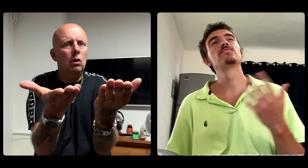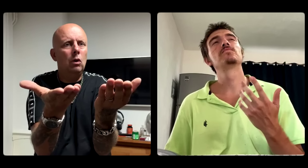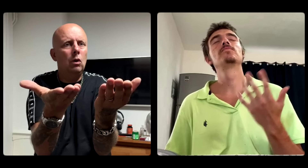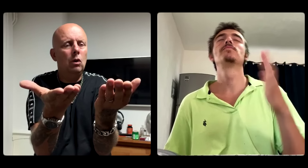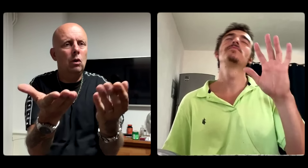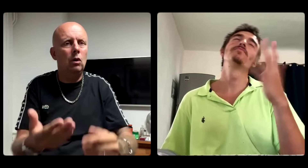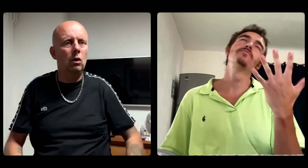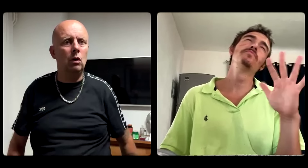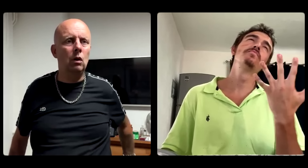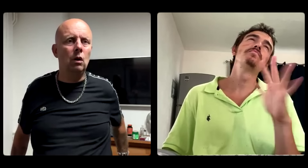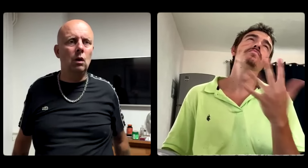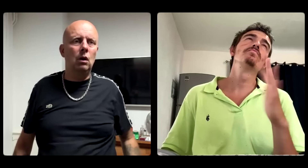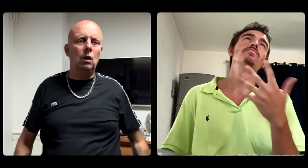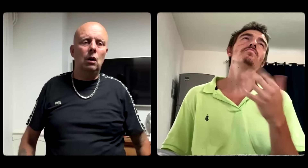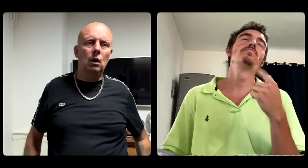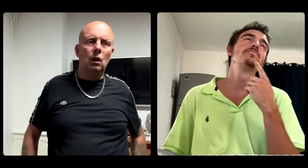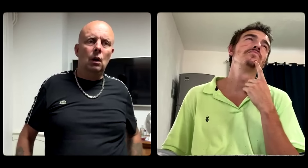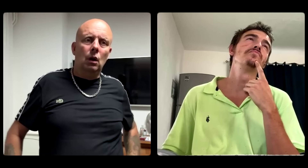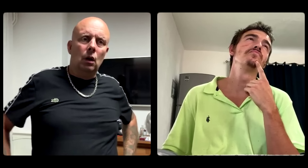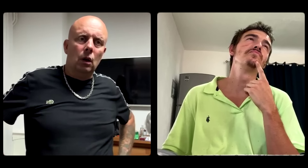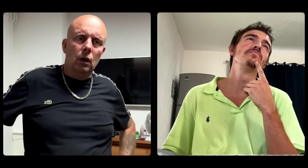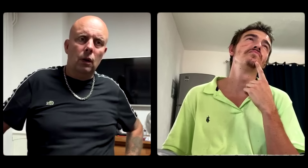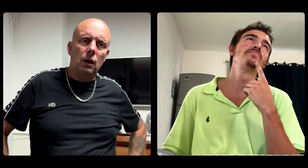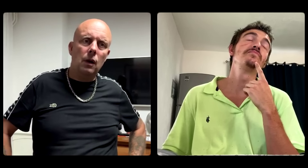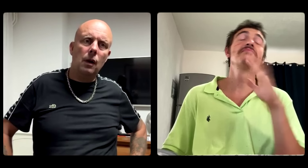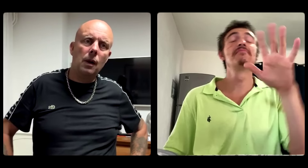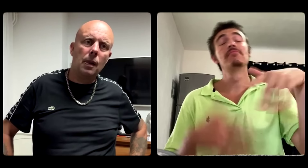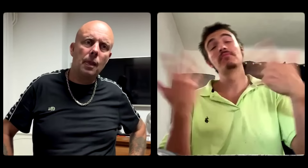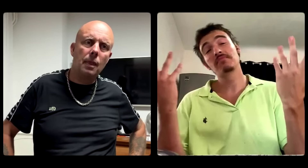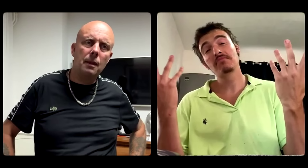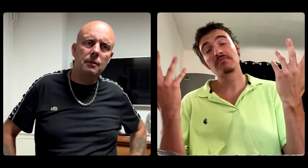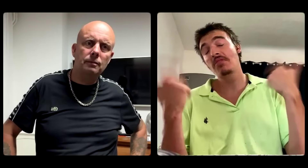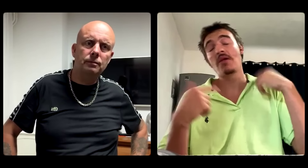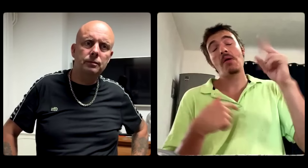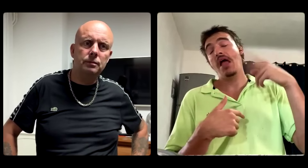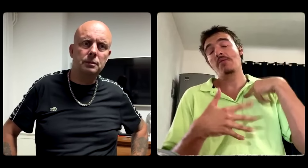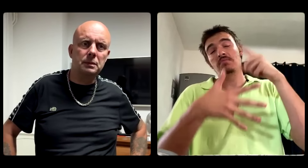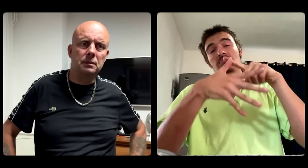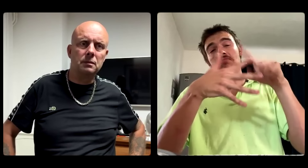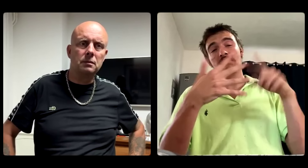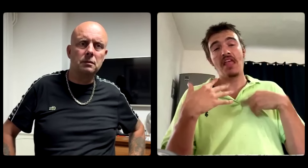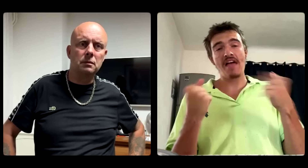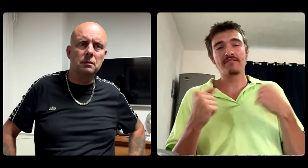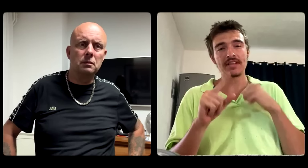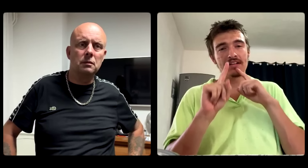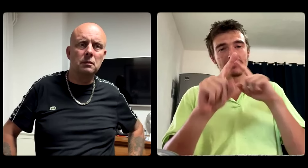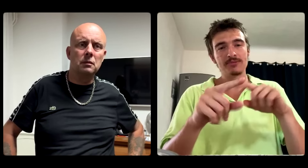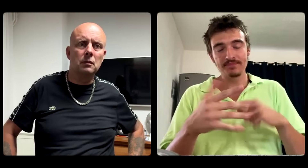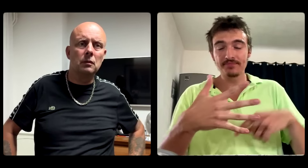Oké, maar luister dan. Dan ging het gewoon. Dit is echt fucking lelijk voor mijn toekomstige vrouw later.